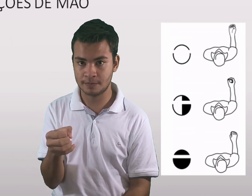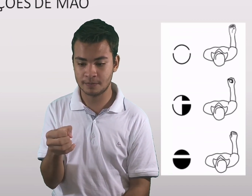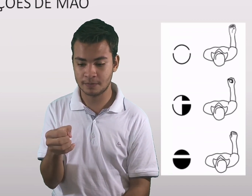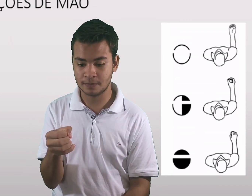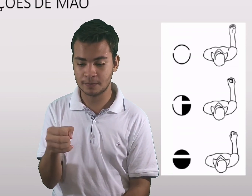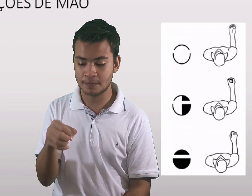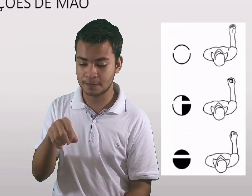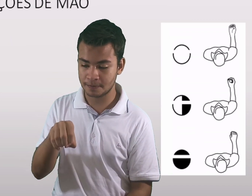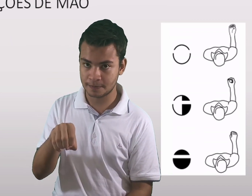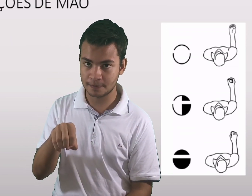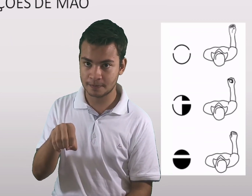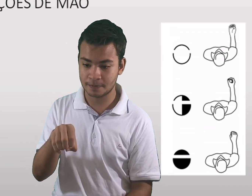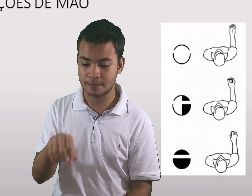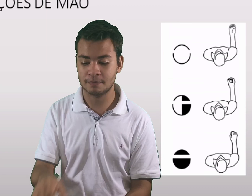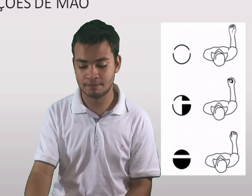Agora a visão de cima.